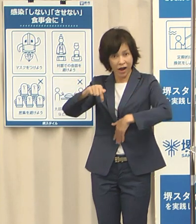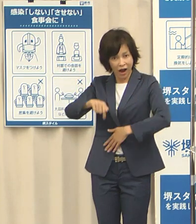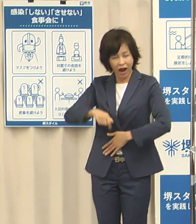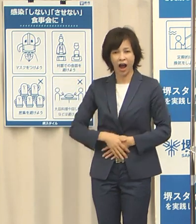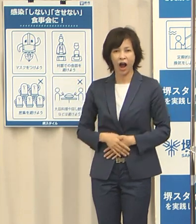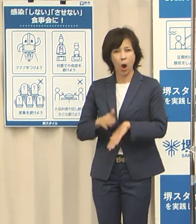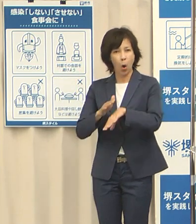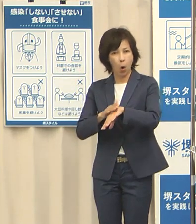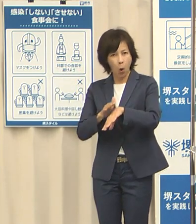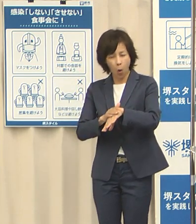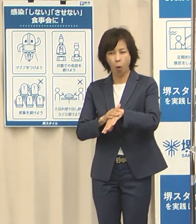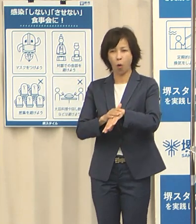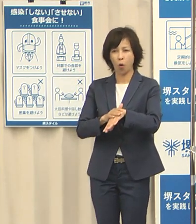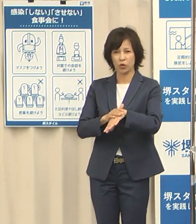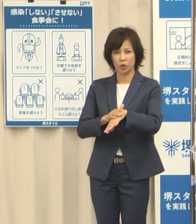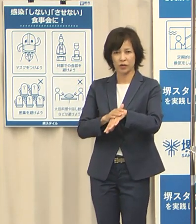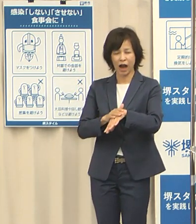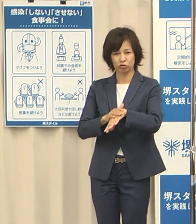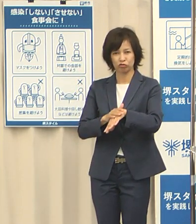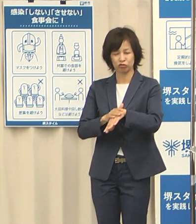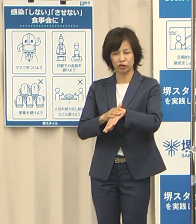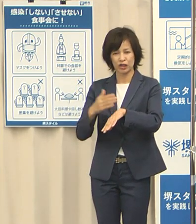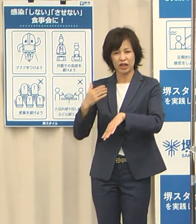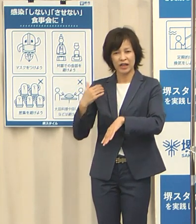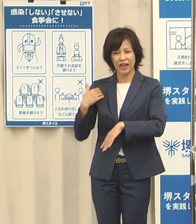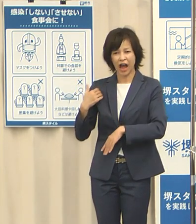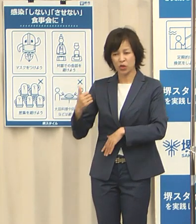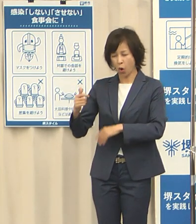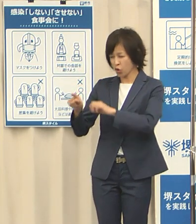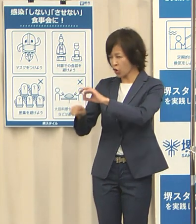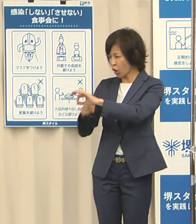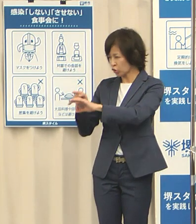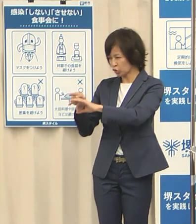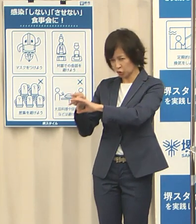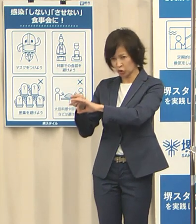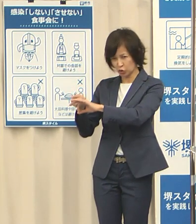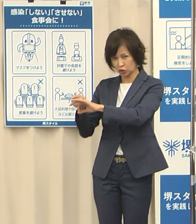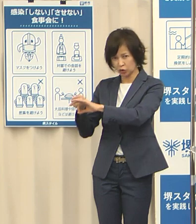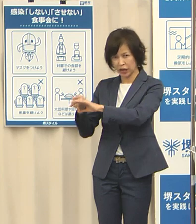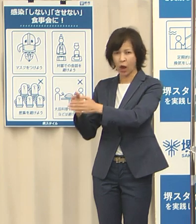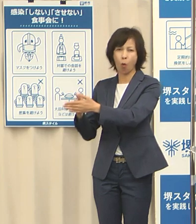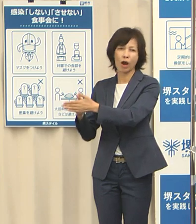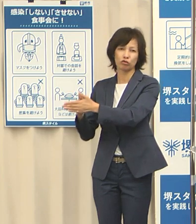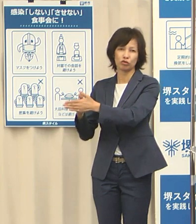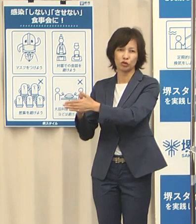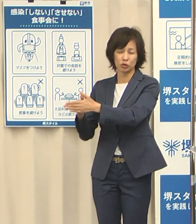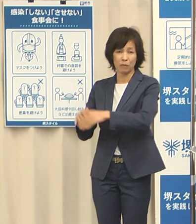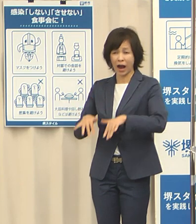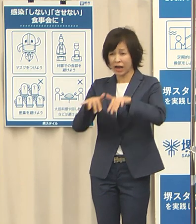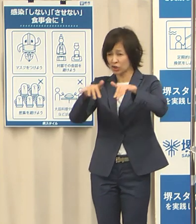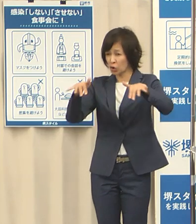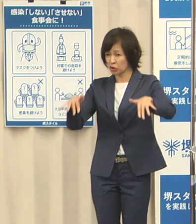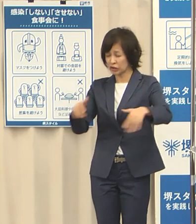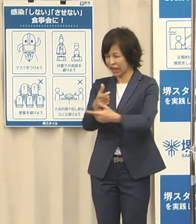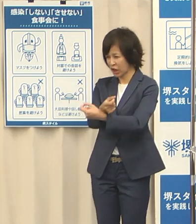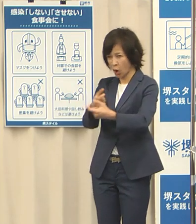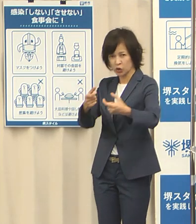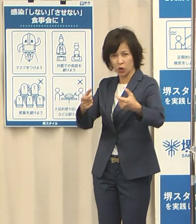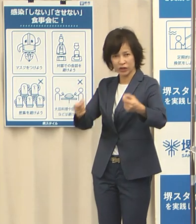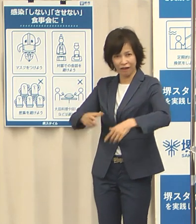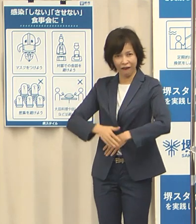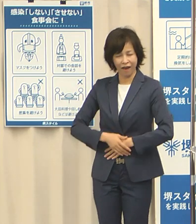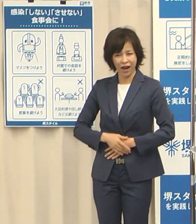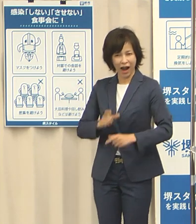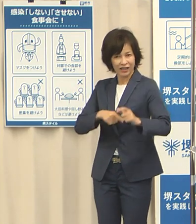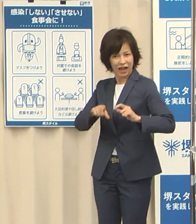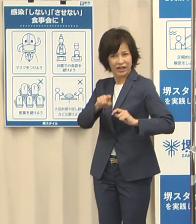か各担当の局間にとどまることが多くてですね、それが組織として共有をしてさらにこういうこと